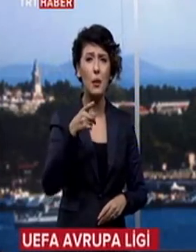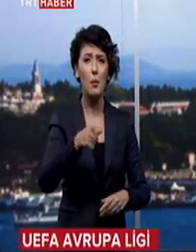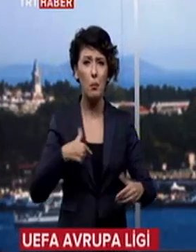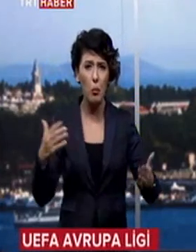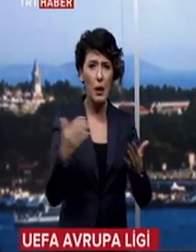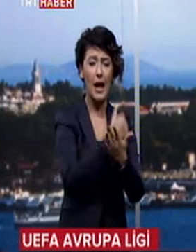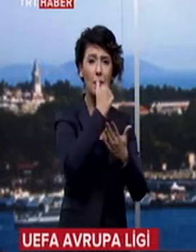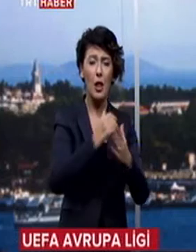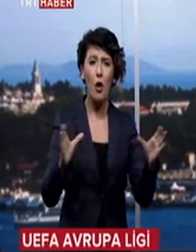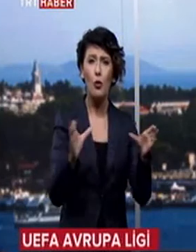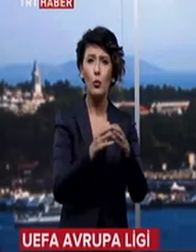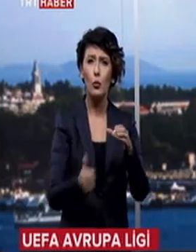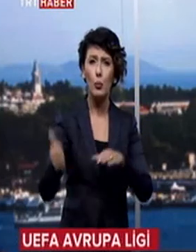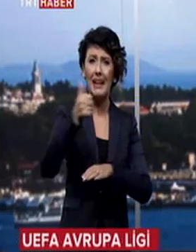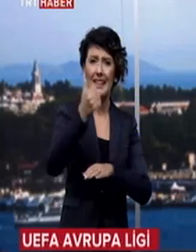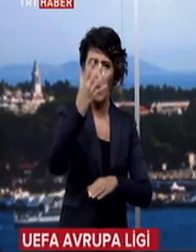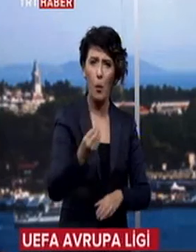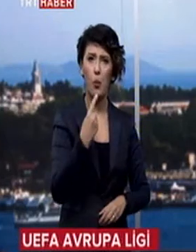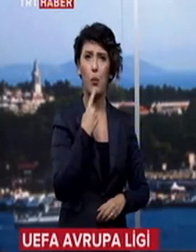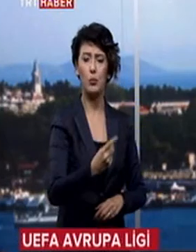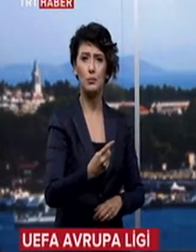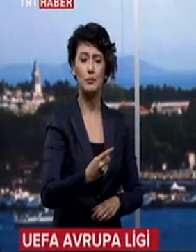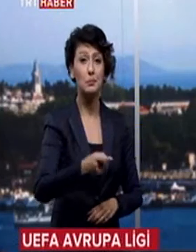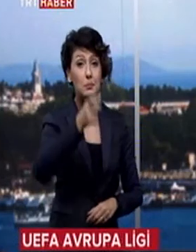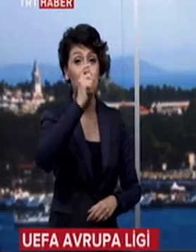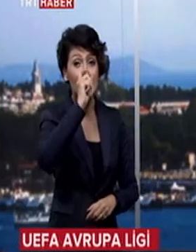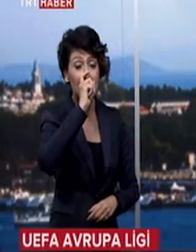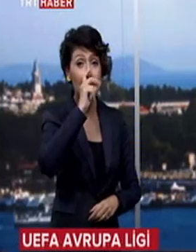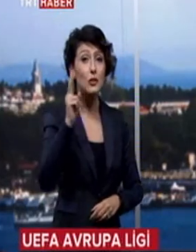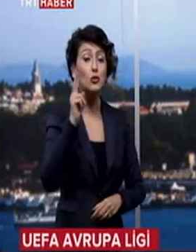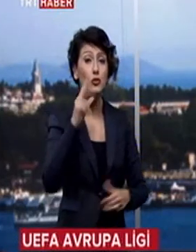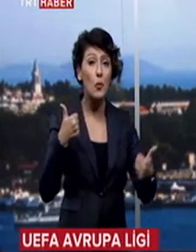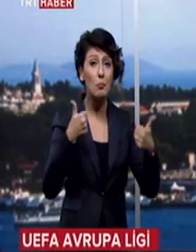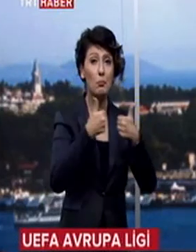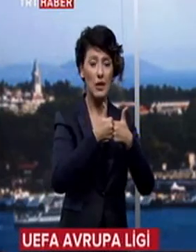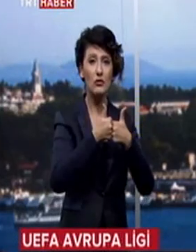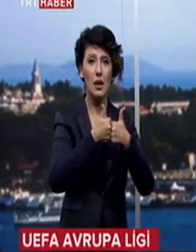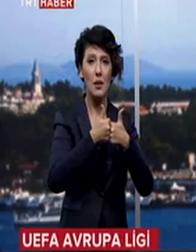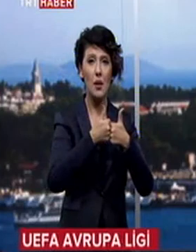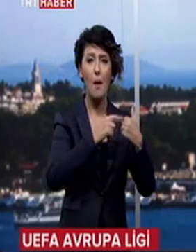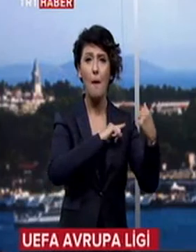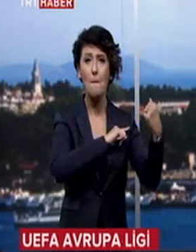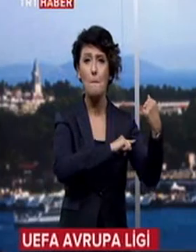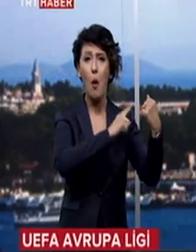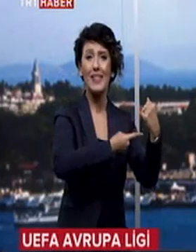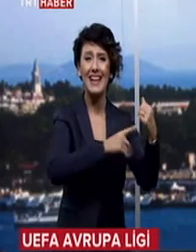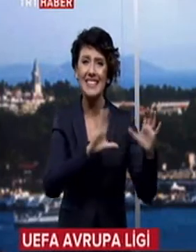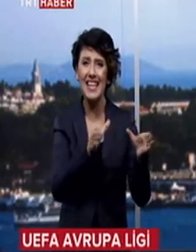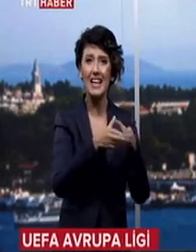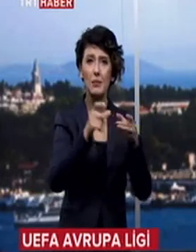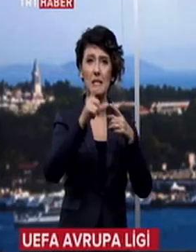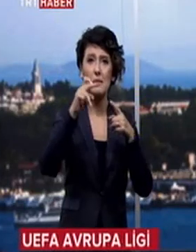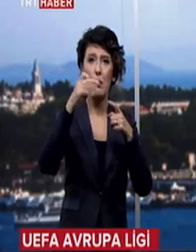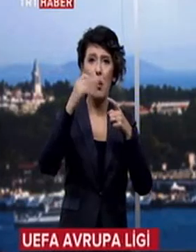Siyah beyazlılar bu galibiyetle grup liderliğine yükseldi. Beşiktaş son maçta Portekiz